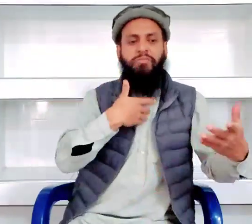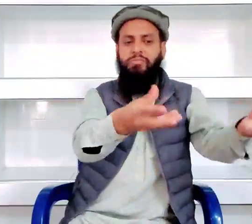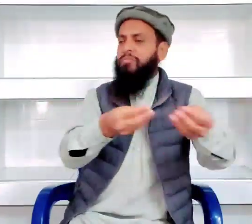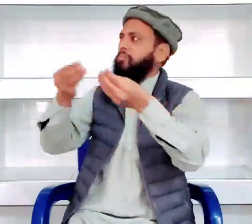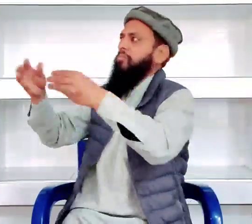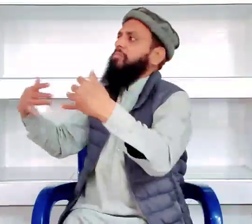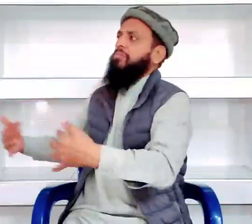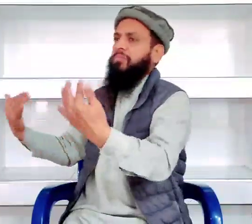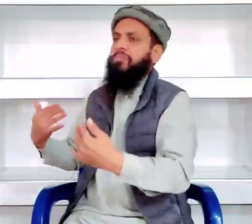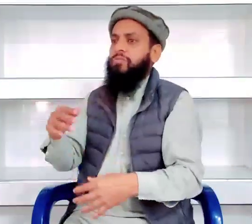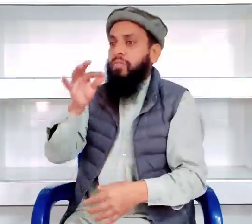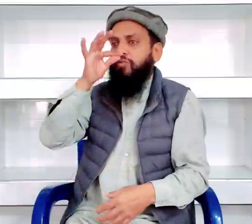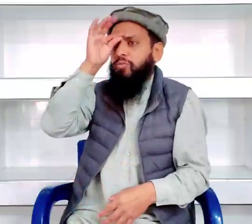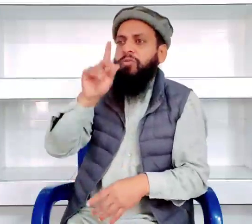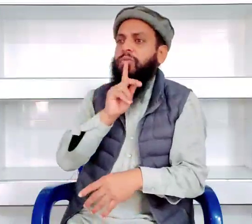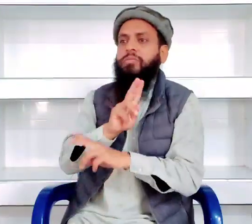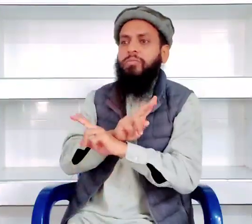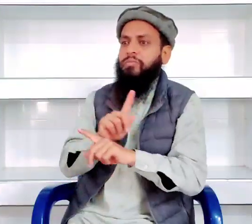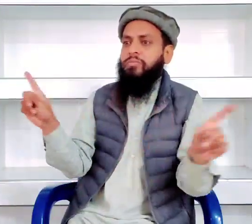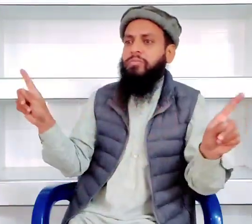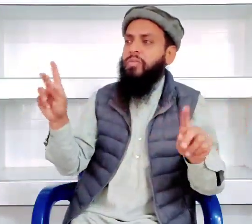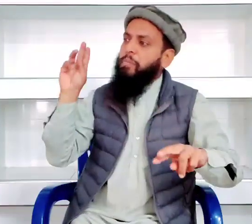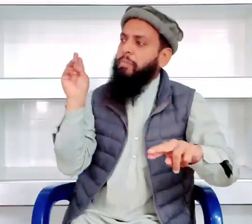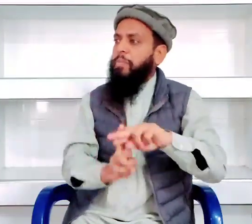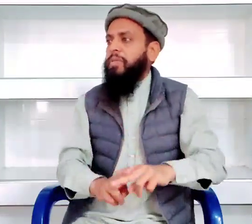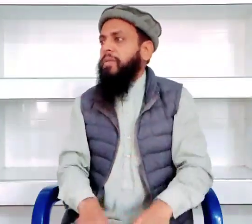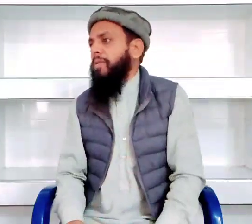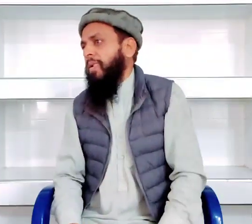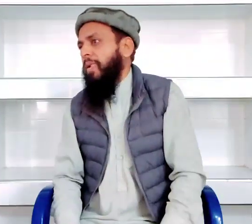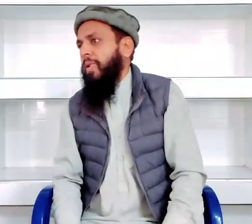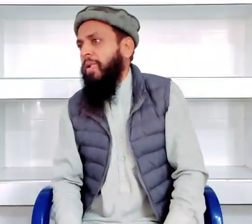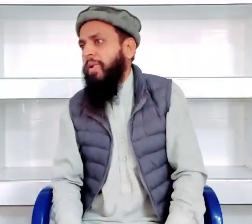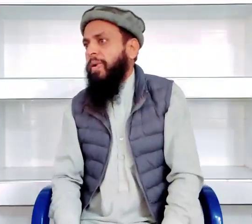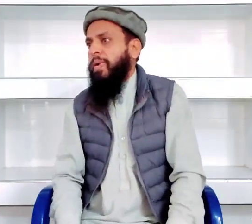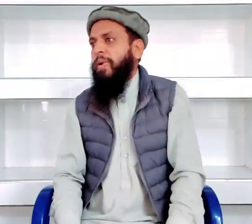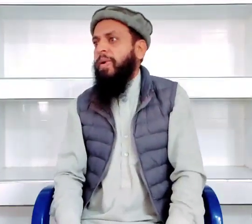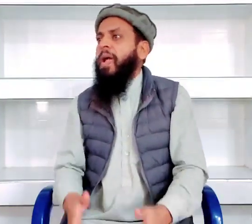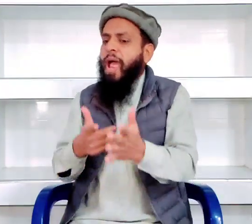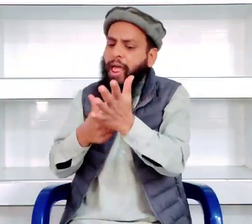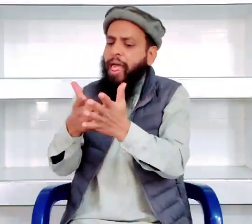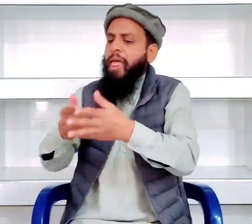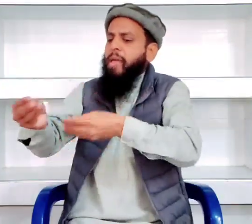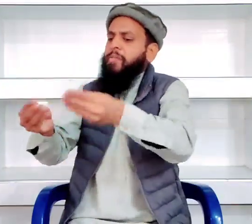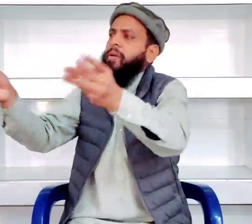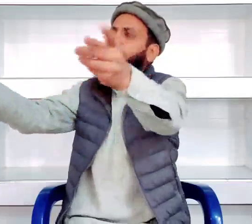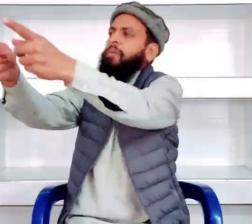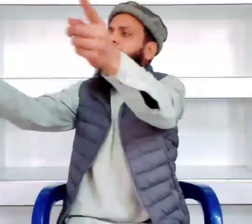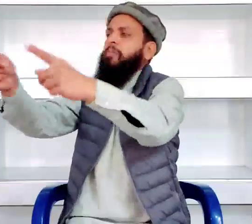اور شہری آدمی جہاں کو سودا خرید کے یا وہ کاٹا کرے گا اس واسطے رسول اللہ صلی اللہ